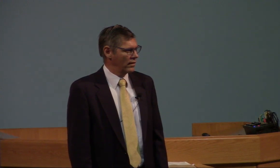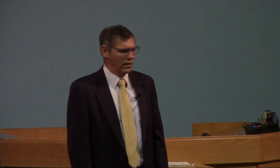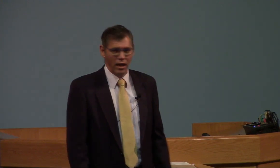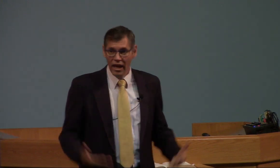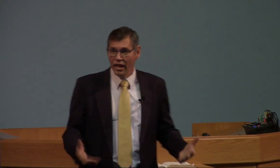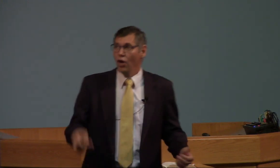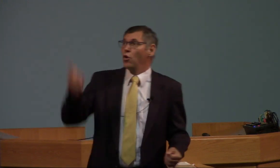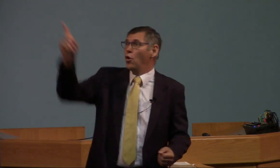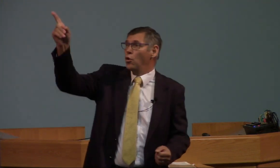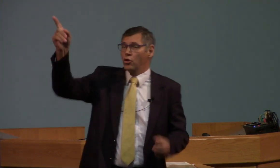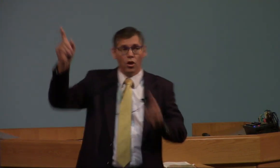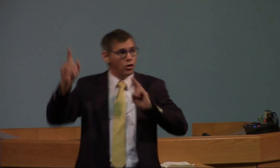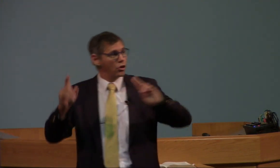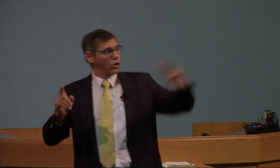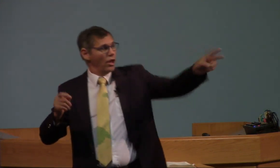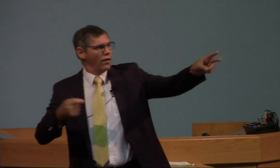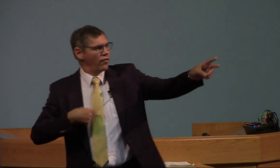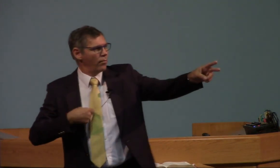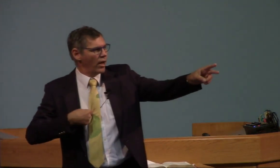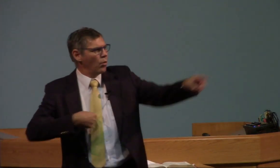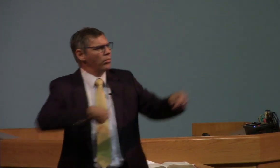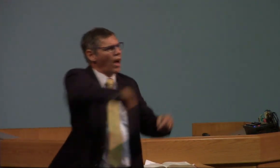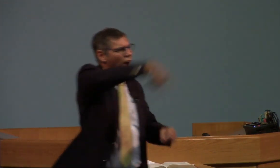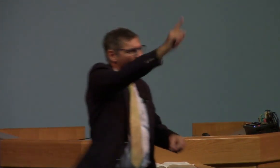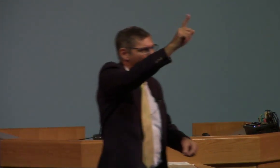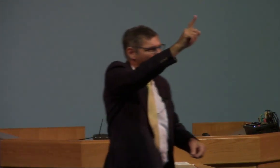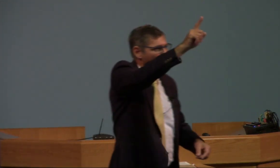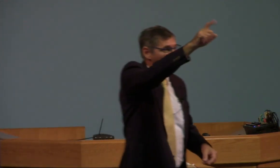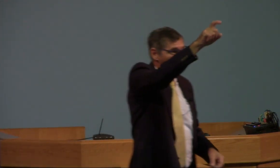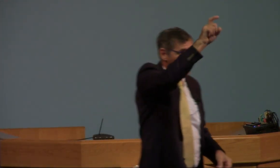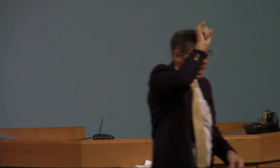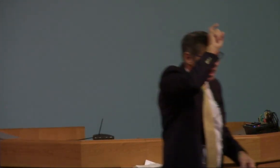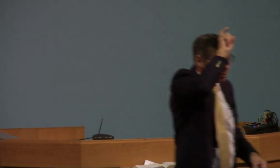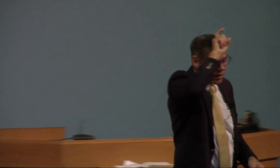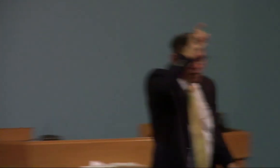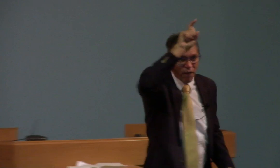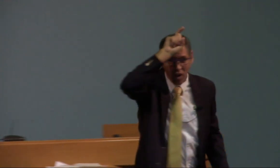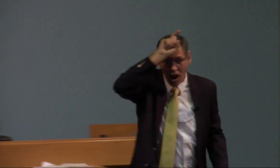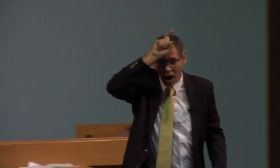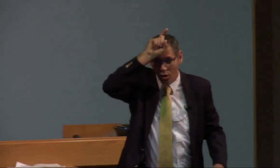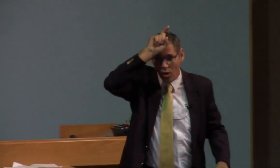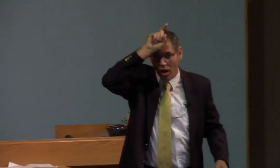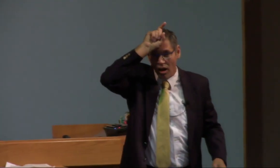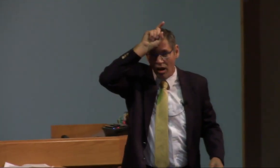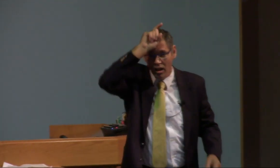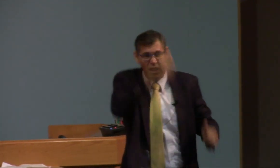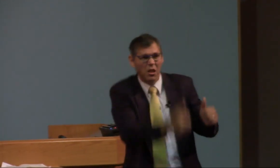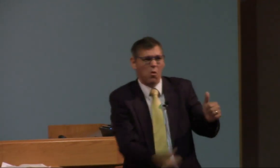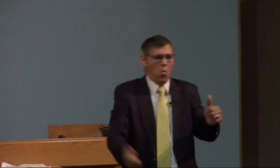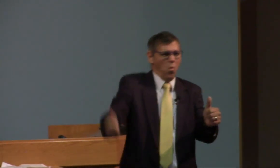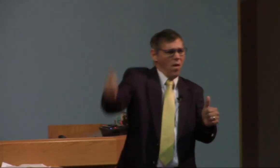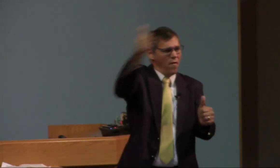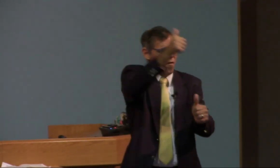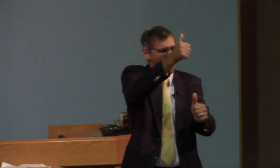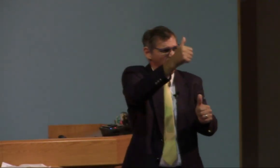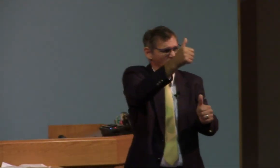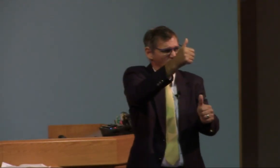En nou God stuur vir my om te gaan na Egipte, Farao, die hoof met